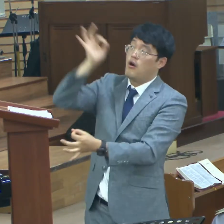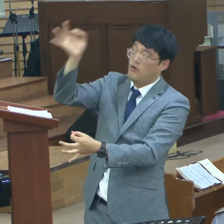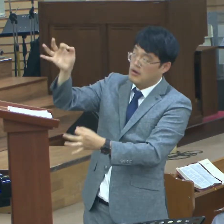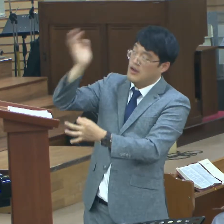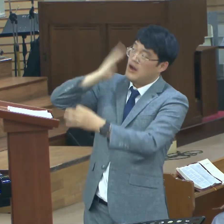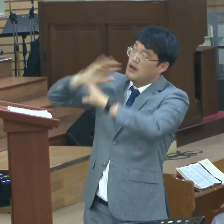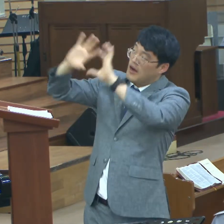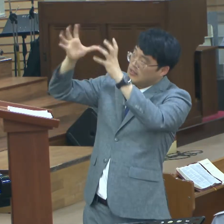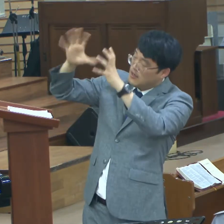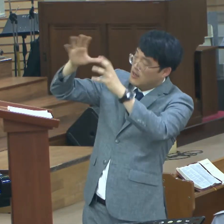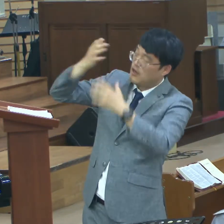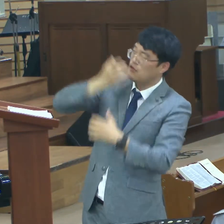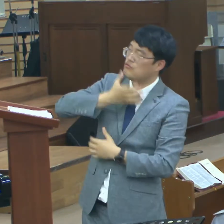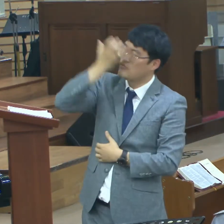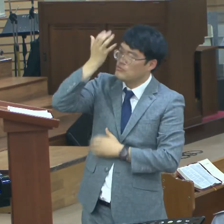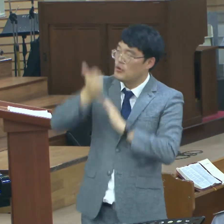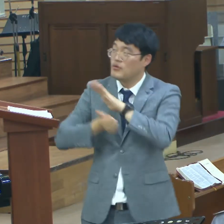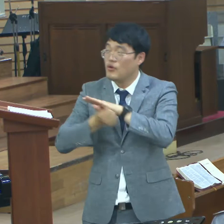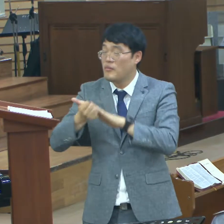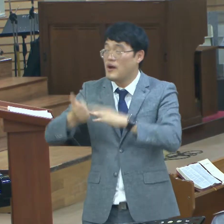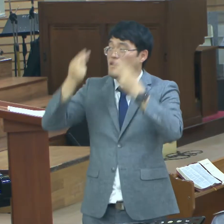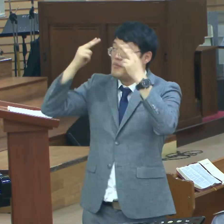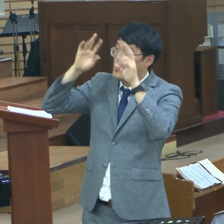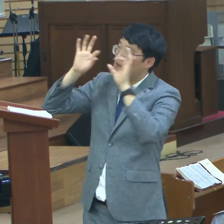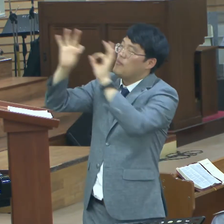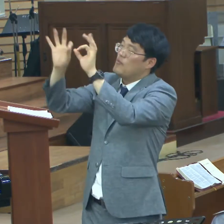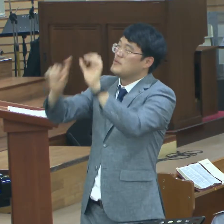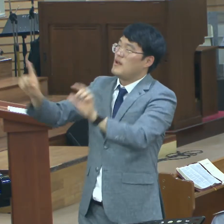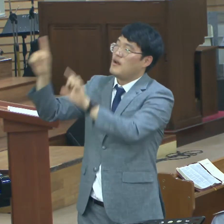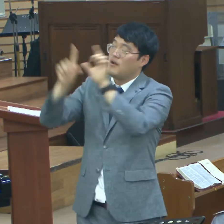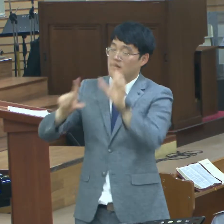준비하는 시간으로 여기면서 그것을 보면서 살아요.